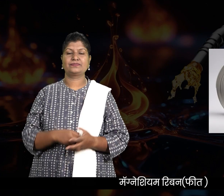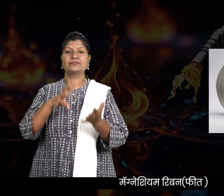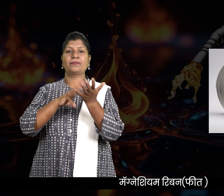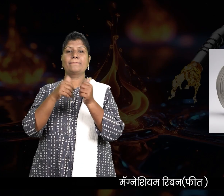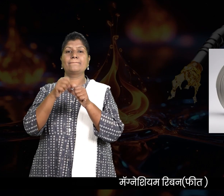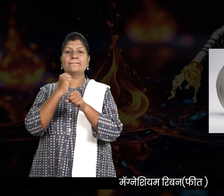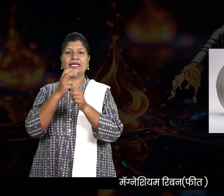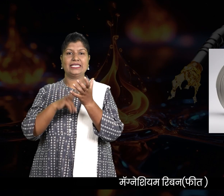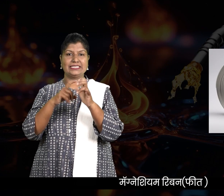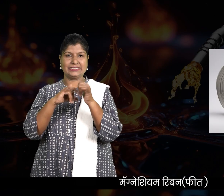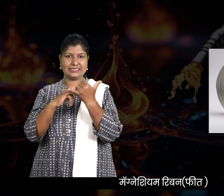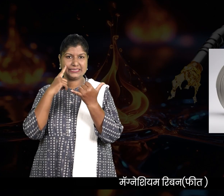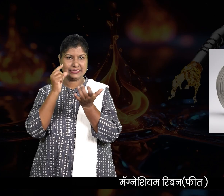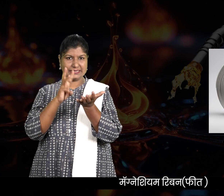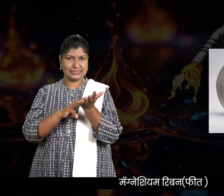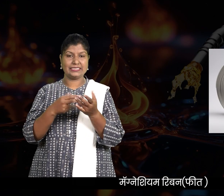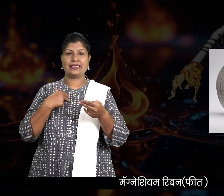मॅग्नेशियम रिबन, फित,